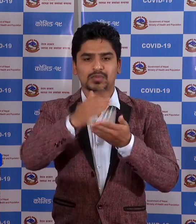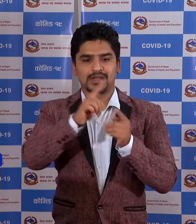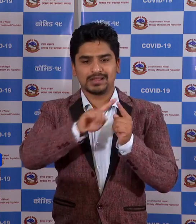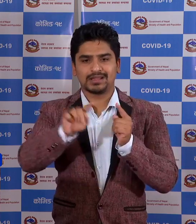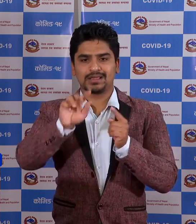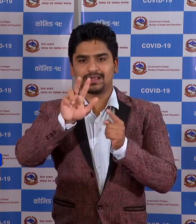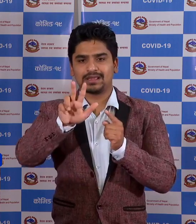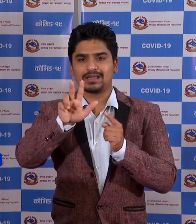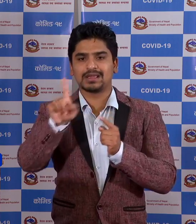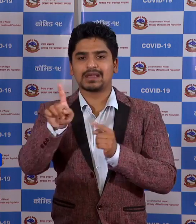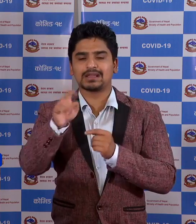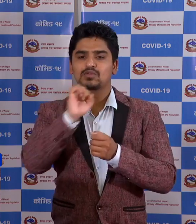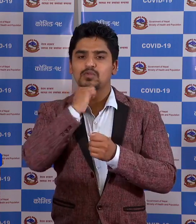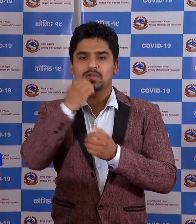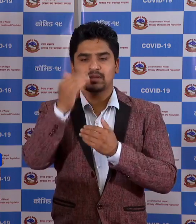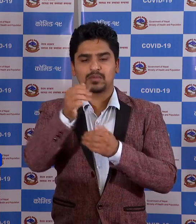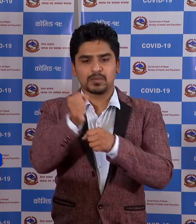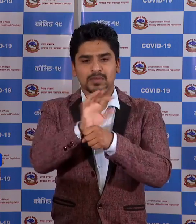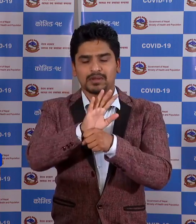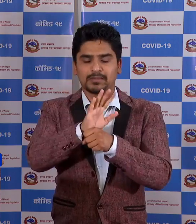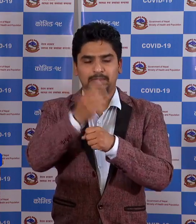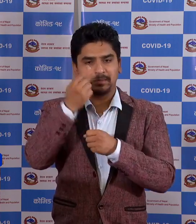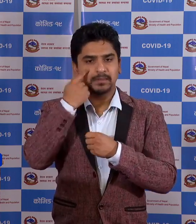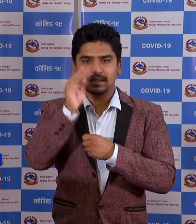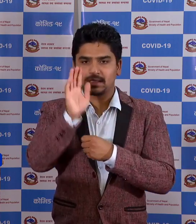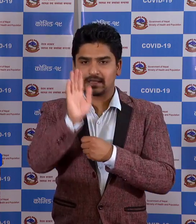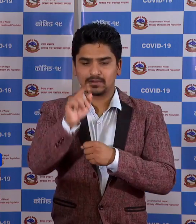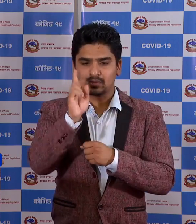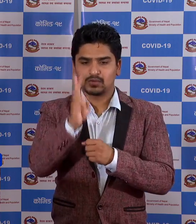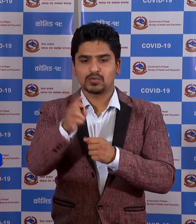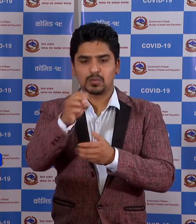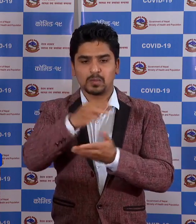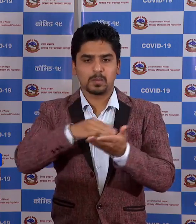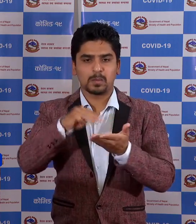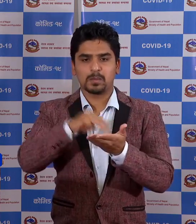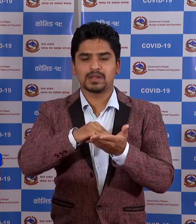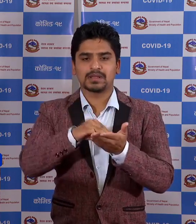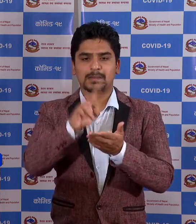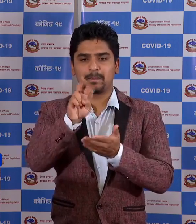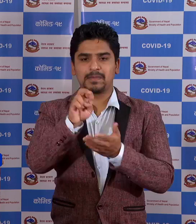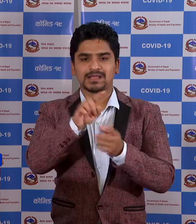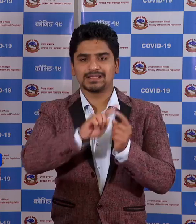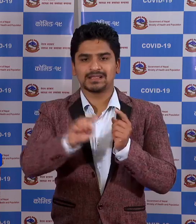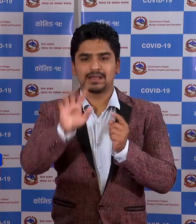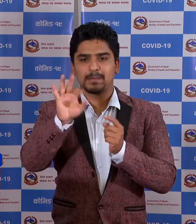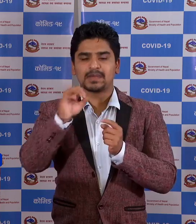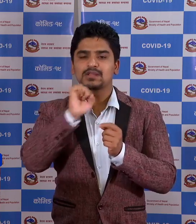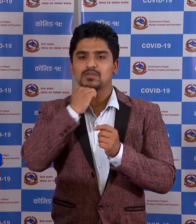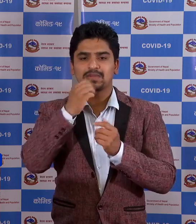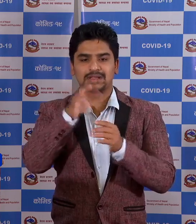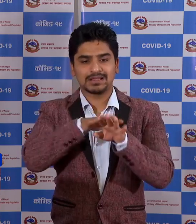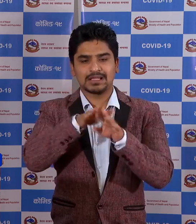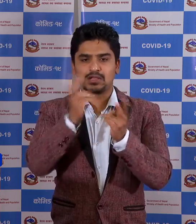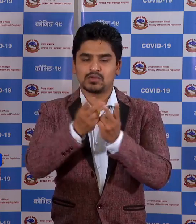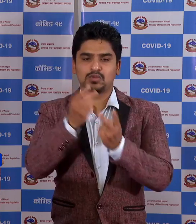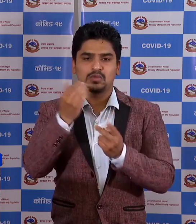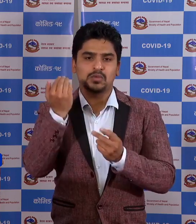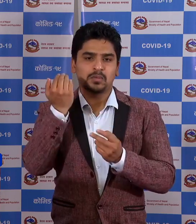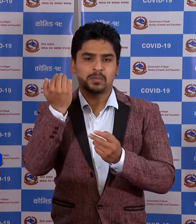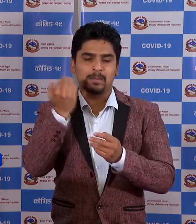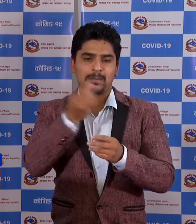2 महिनाकोदेखि 81 वर्षसम्मकोमा कोभिड भएको छ, जसमध्ये 20 वर्षदेखि 50 वर्ष उमेरसम्मका धेरैजसो